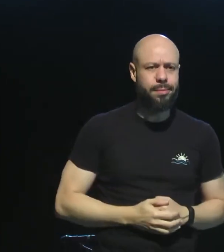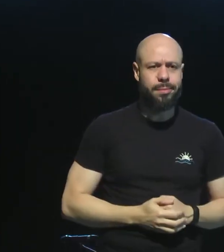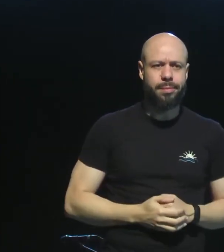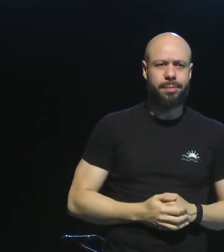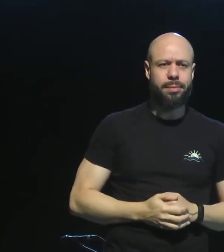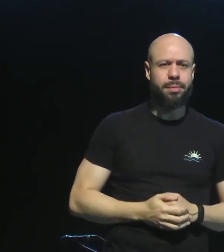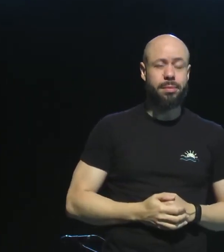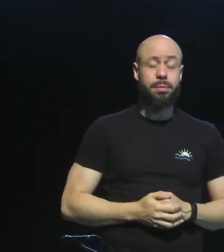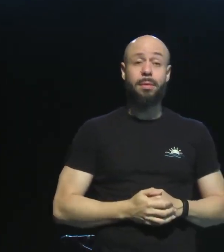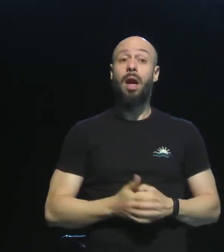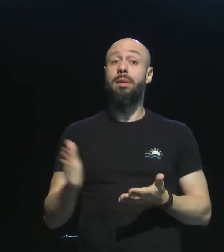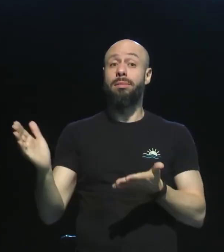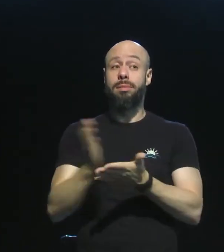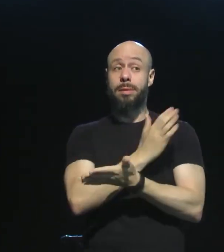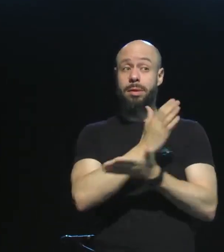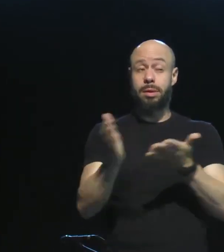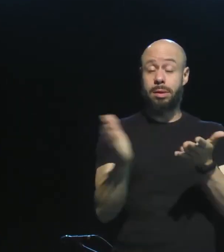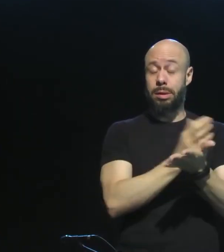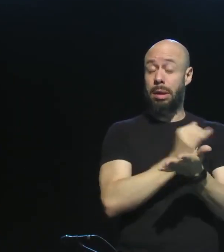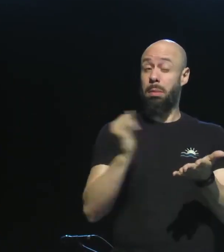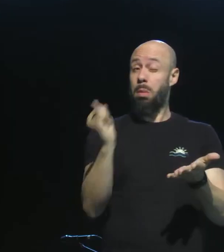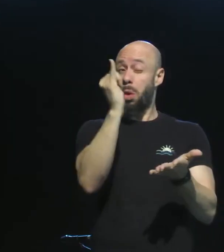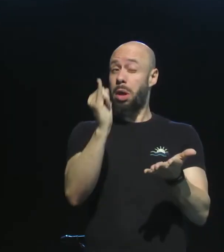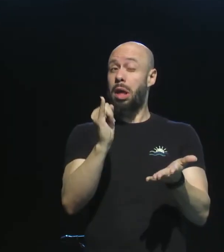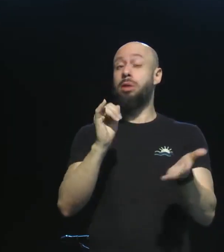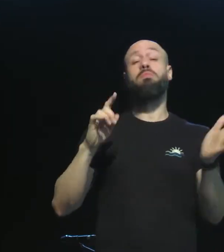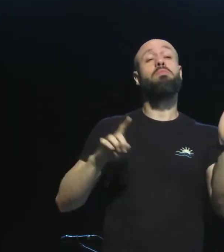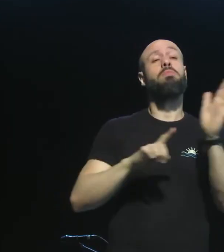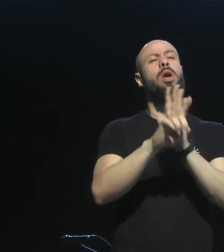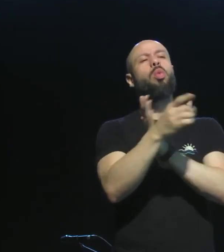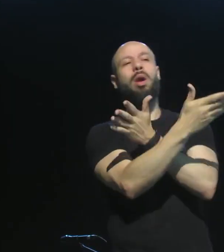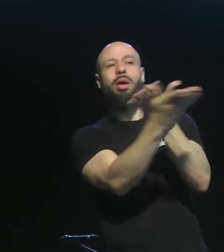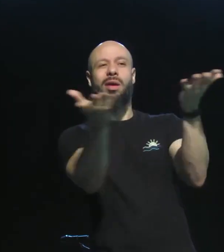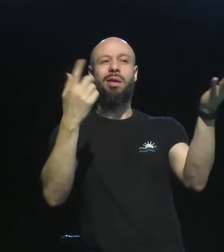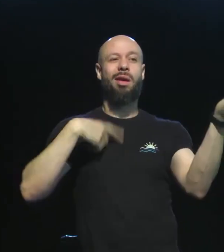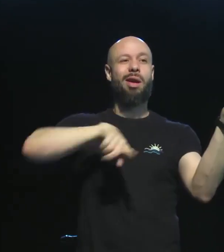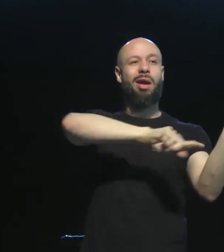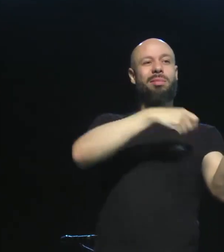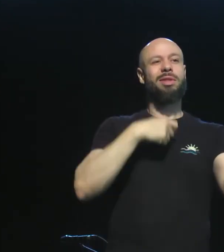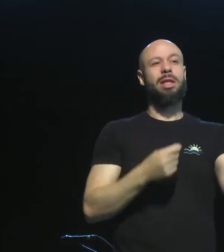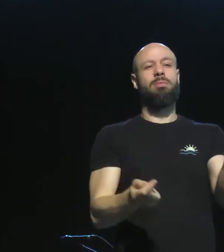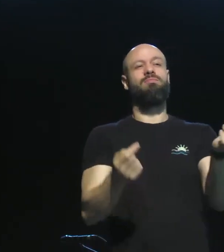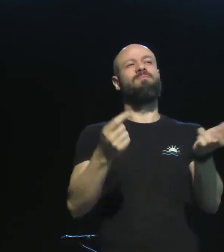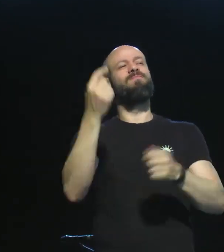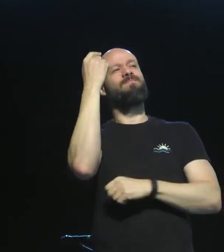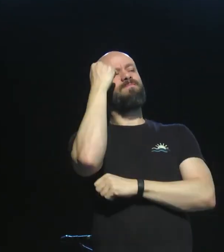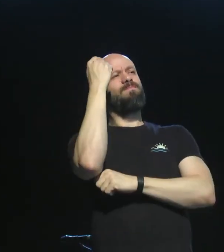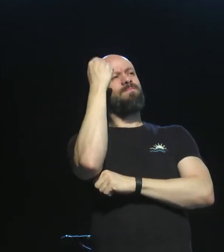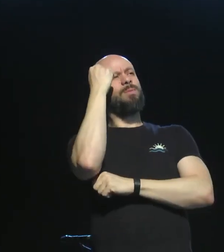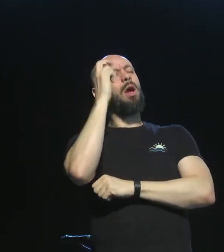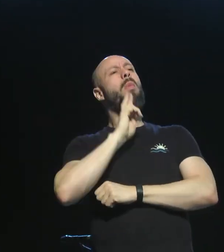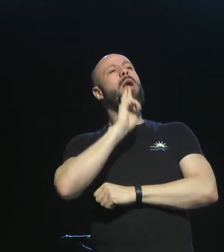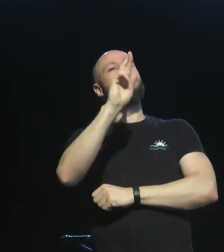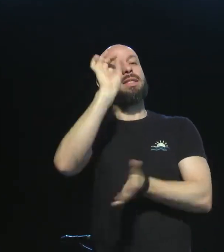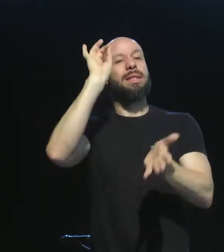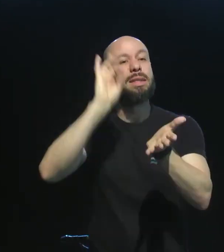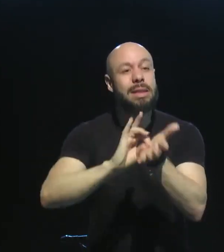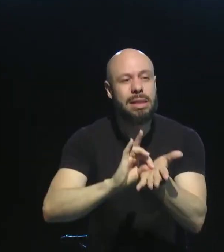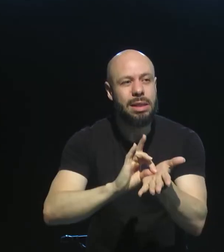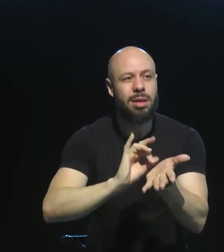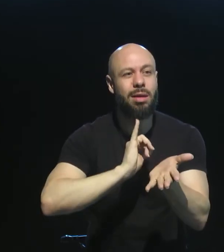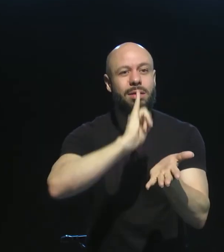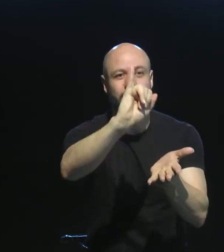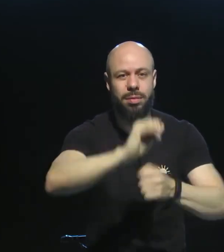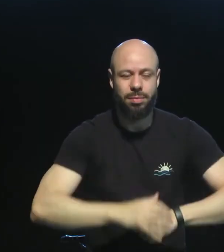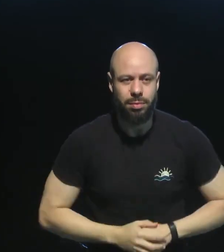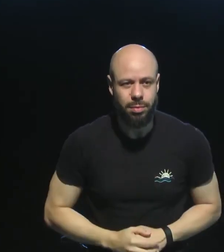uma das perguntas mais importantes que nós precisamos saber responder nos dias de hoje. O que